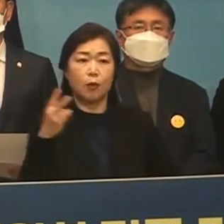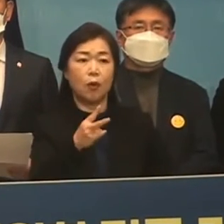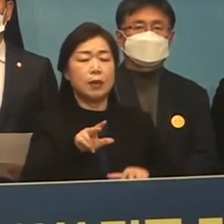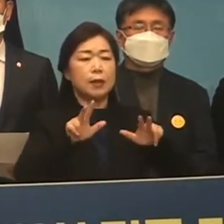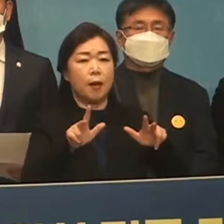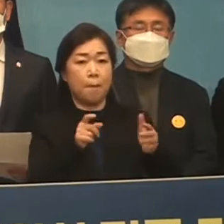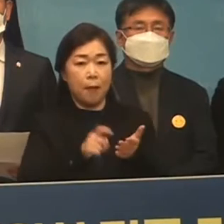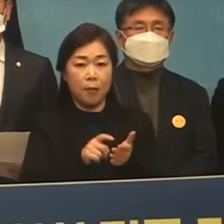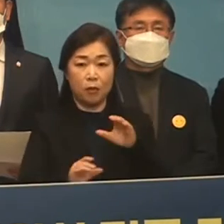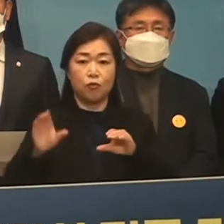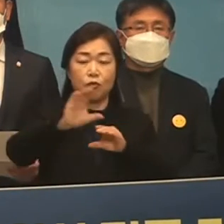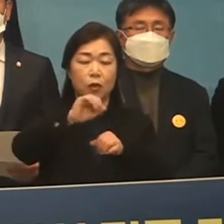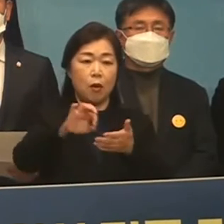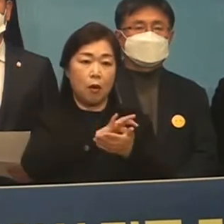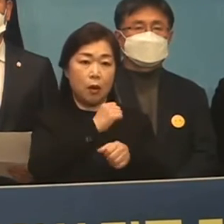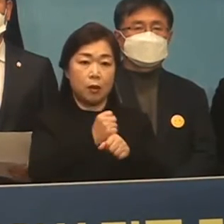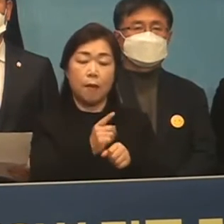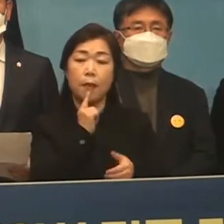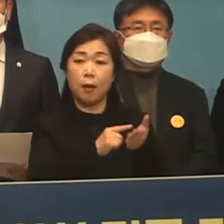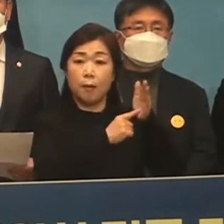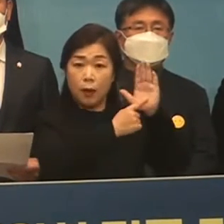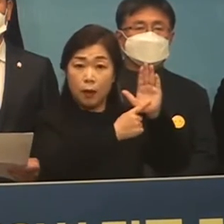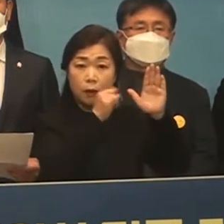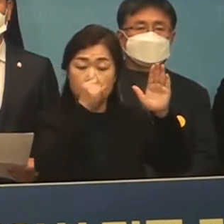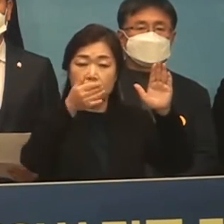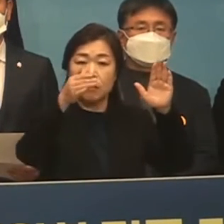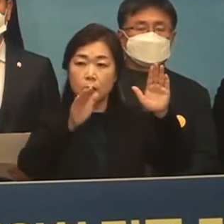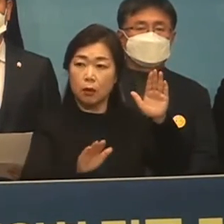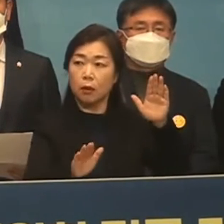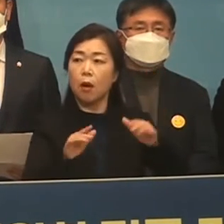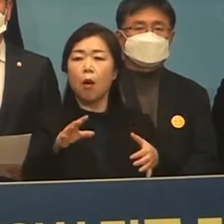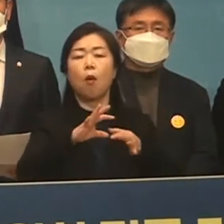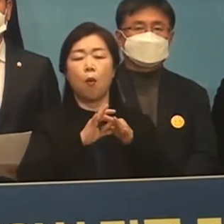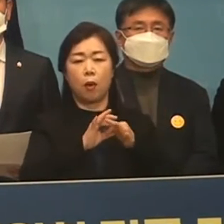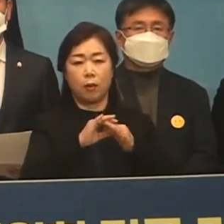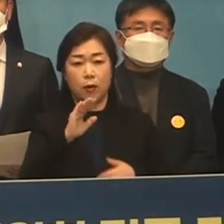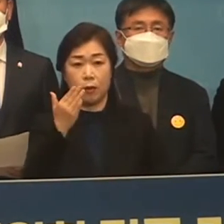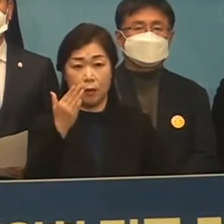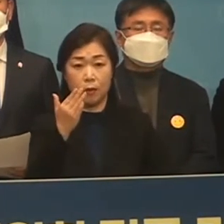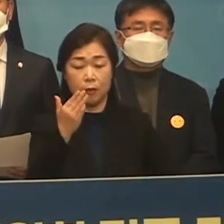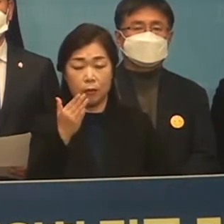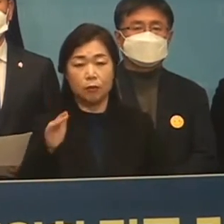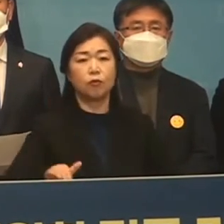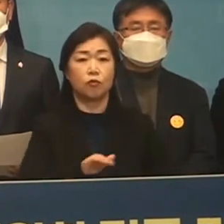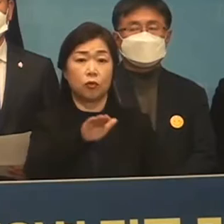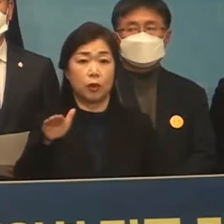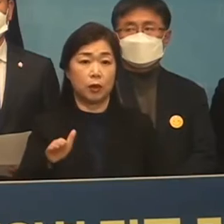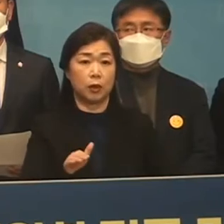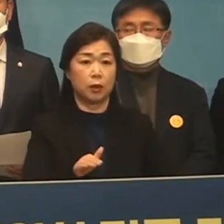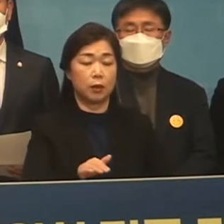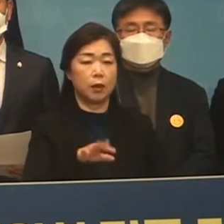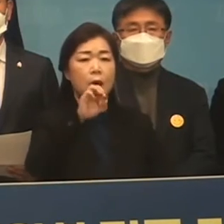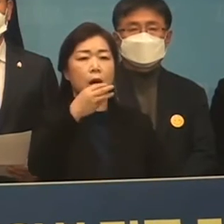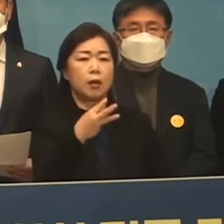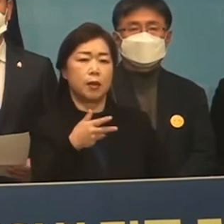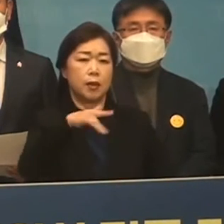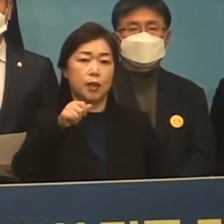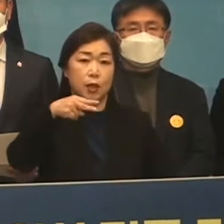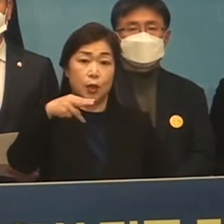추경을 하자라고 하는 여러 가지 얘기들이 나오고 있는데, 이와 관련해서 저희